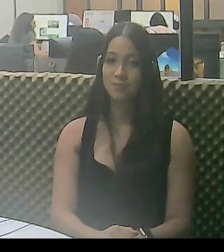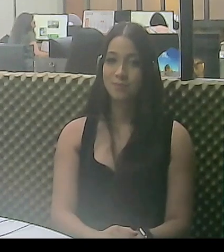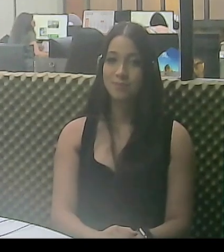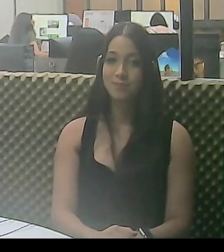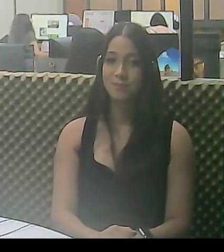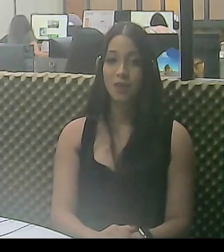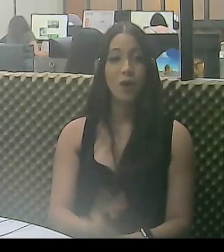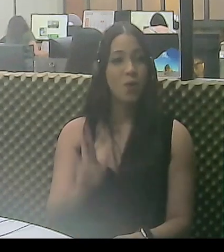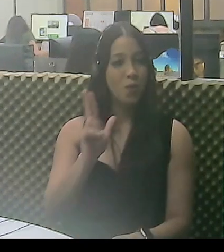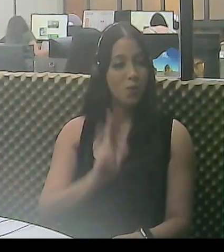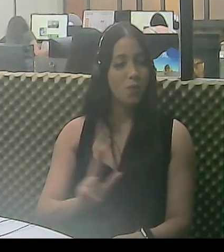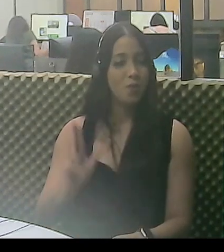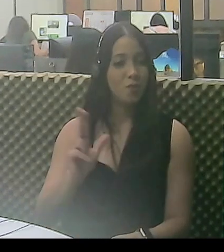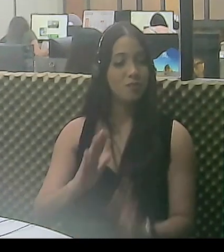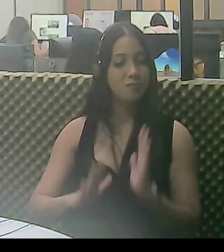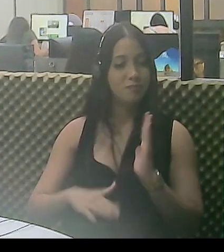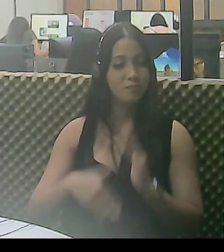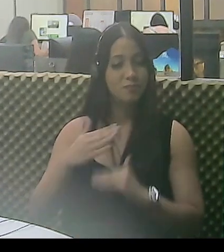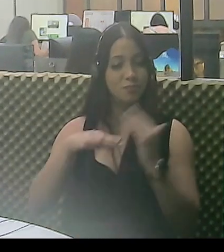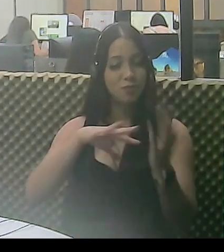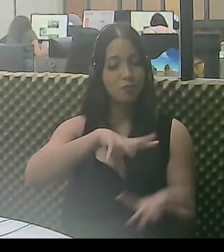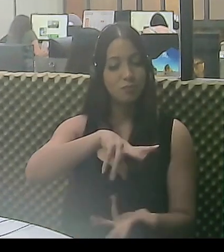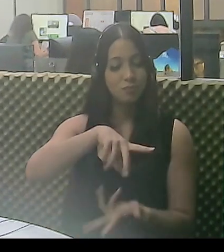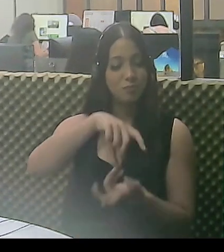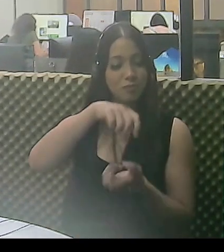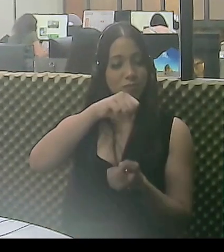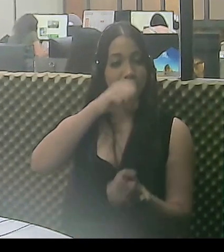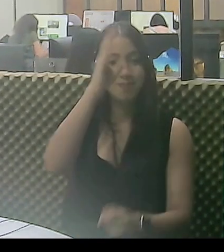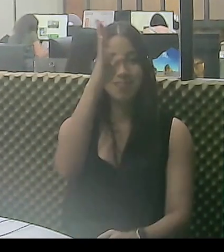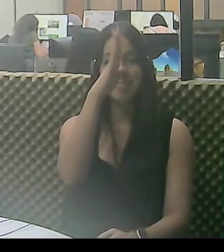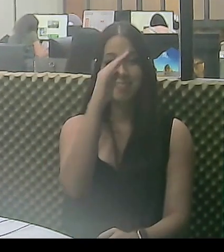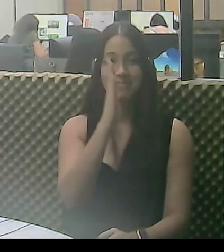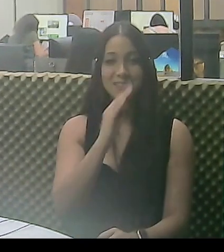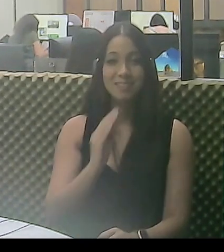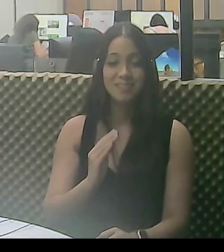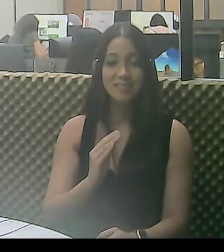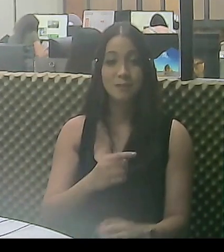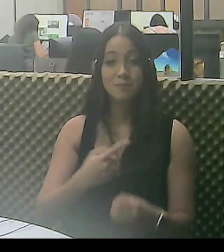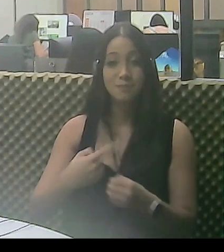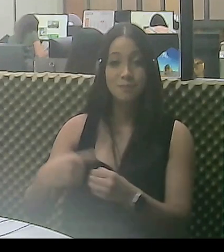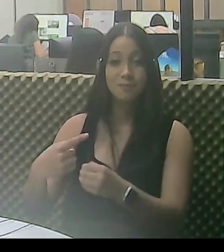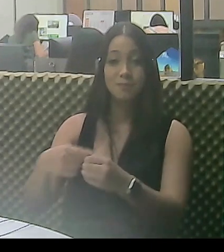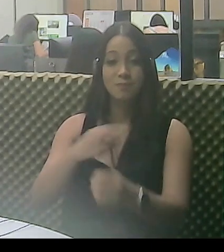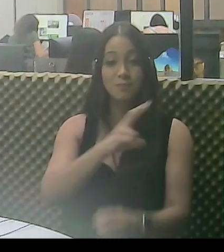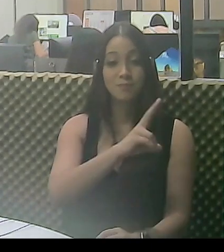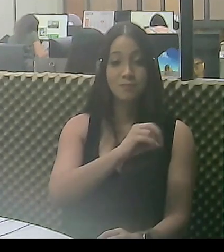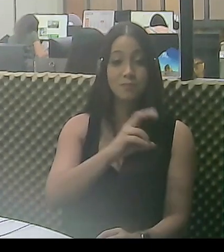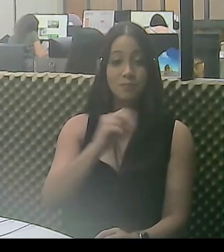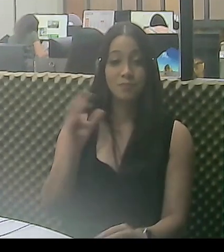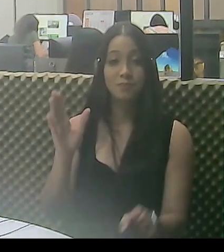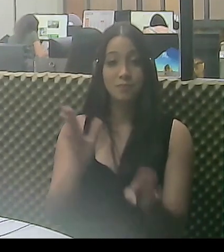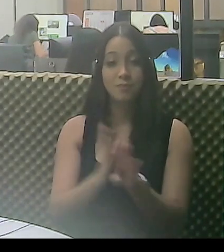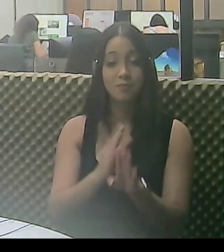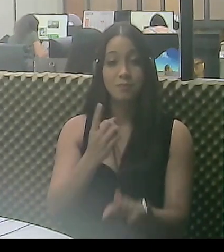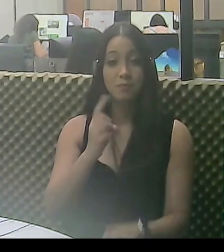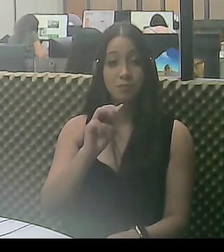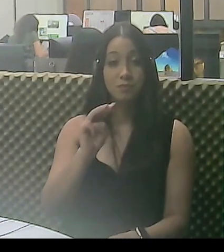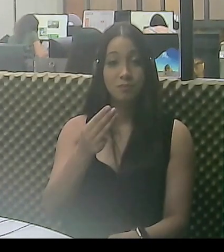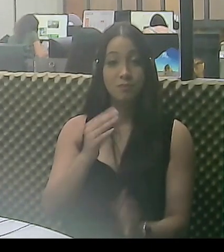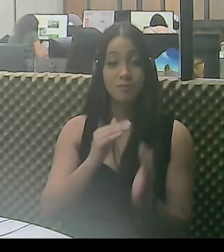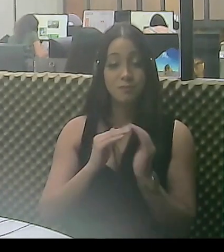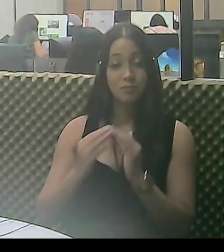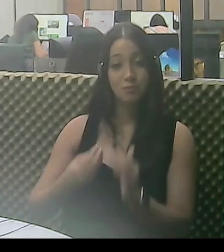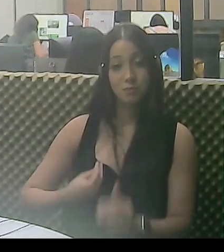Destaque Nacional. Uberlândia apresenta o desenvolvimento mais sustentável do Brasil dentre as cidades com 500 mil a 1 milhão de